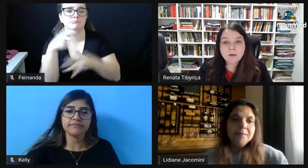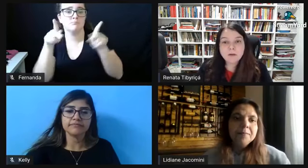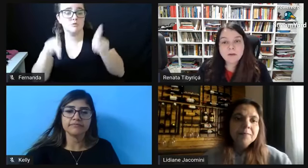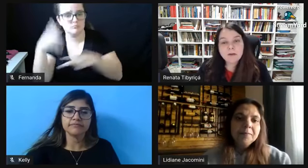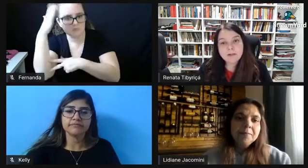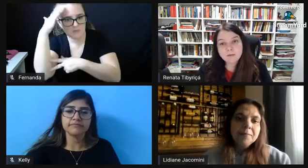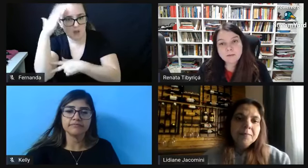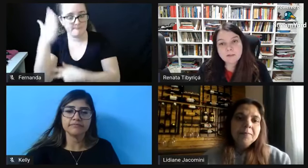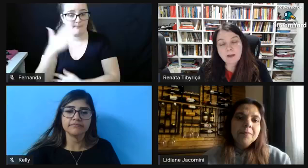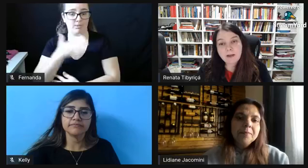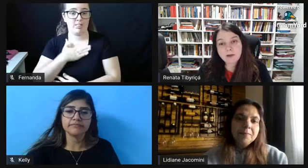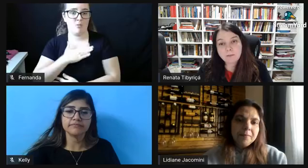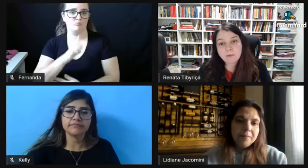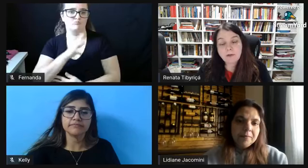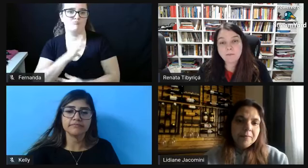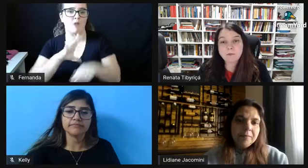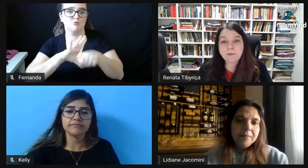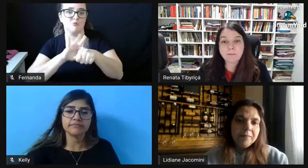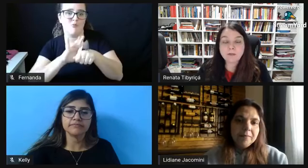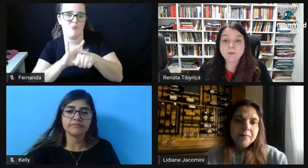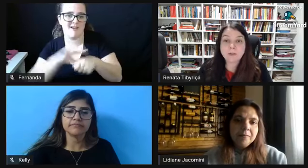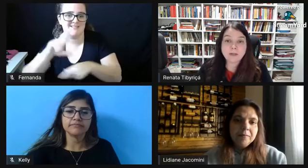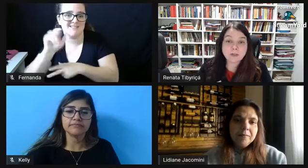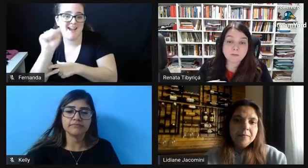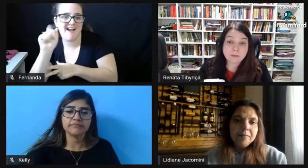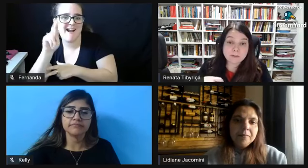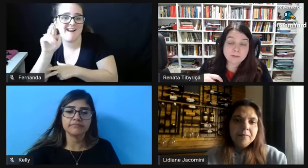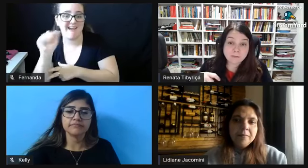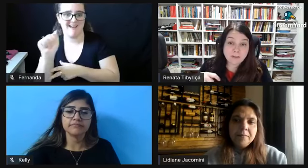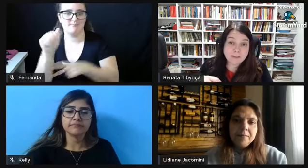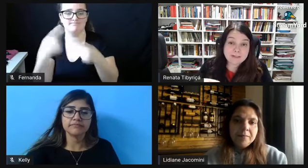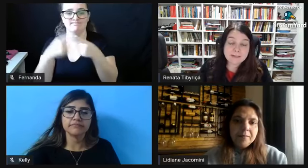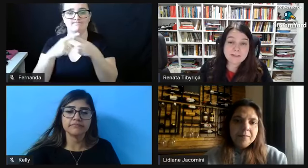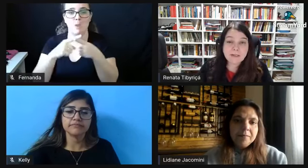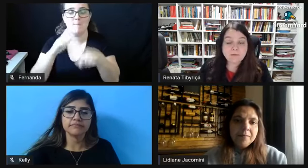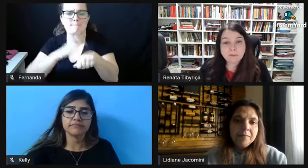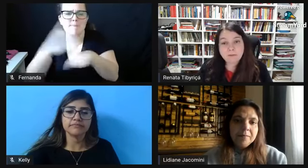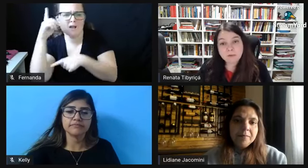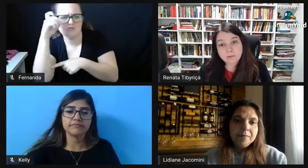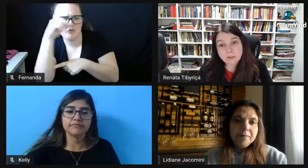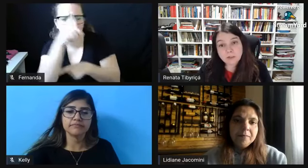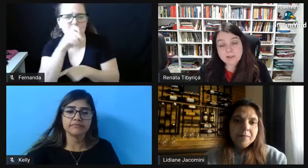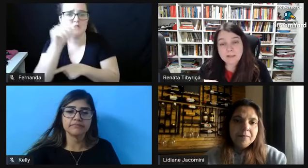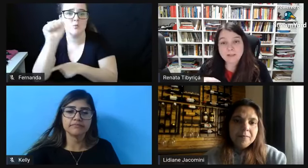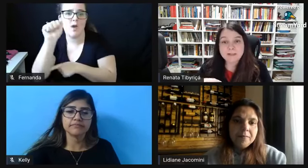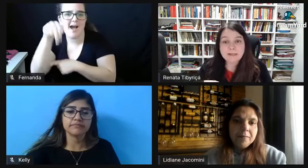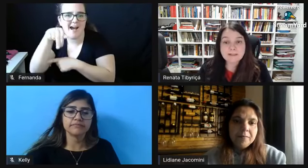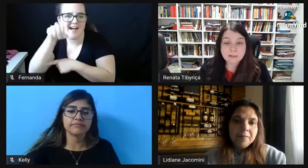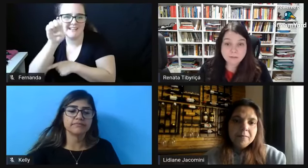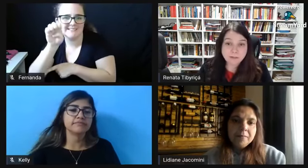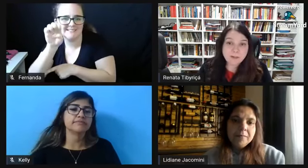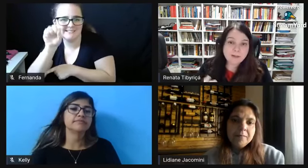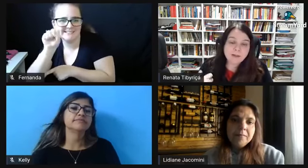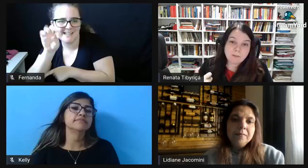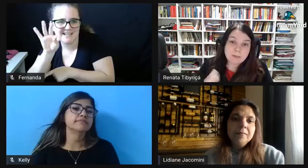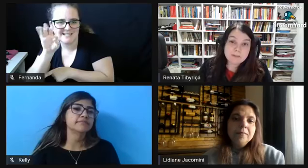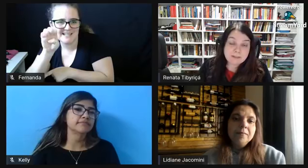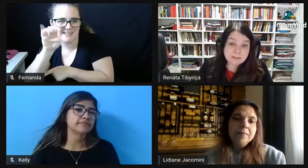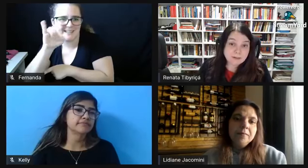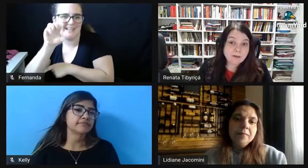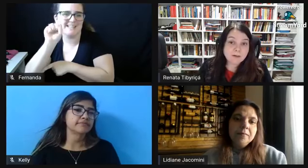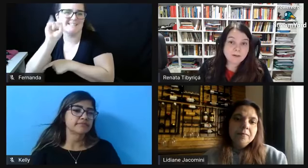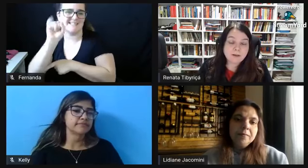tenho essa doença rara, porque eu vou ter mais dificuldade com a questão da anestesia, vou ter mais dificuldade de cicatrização,